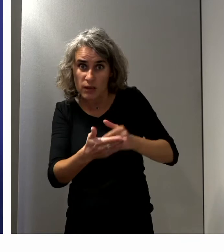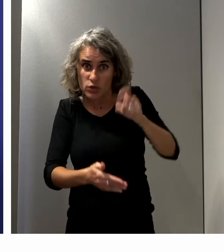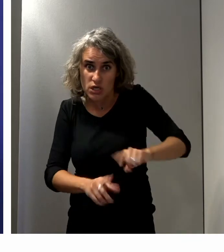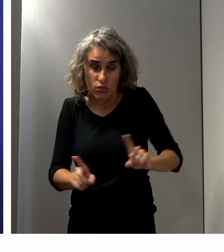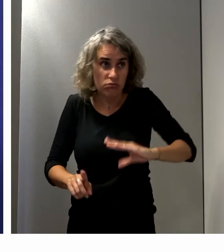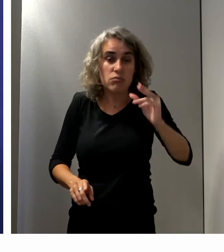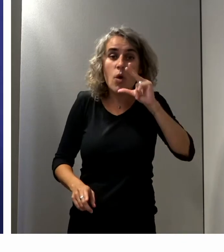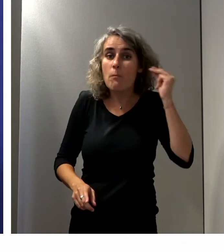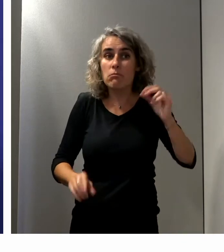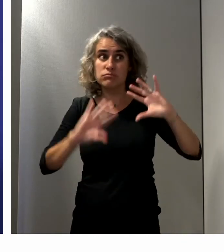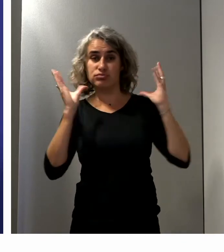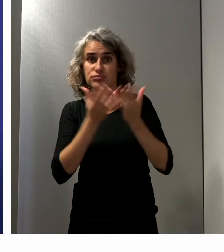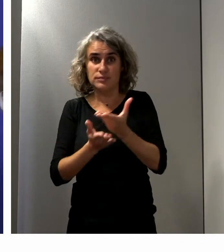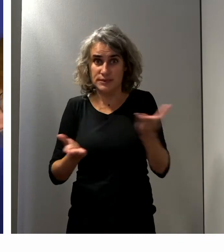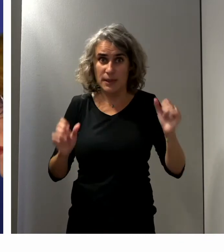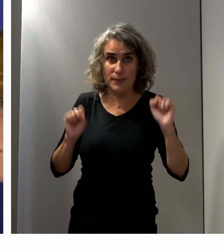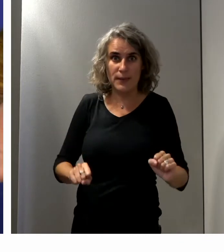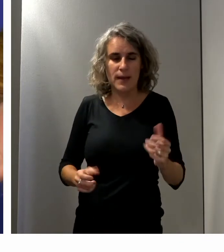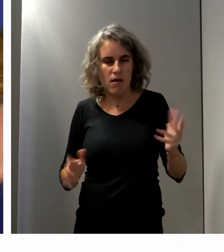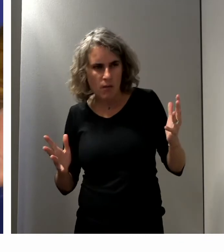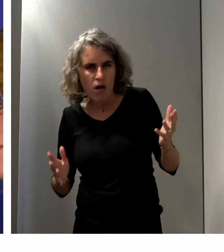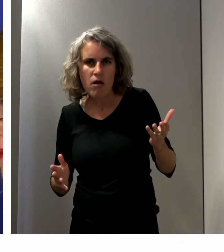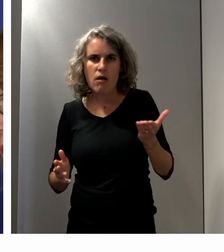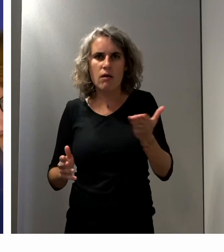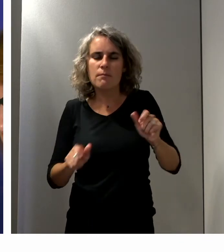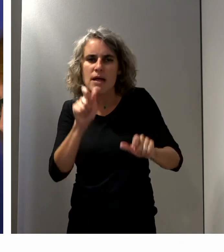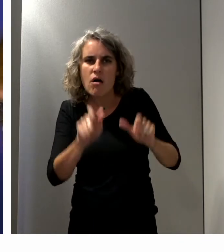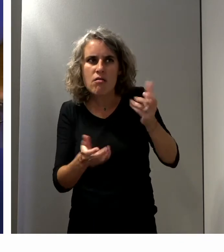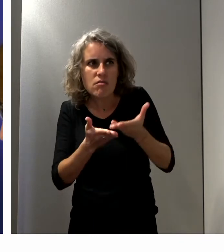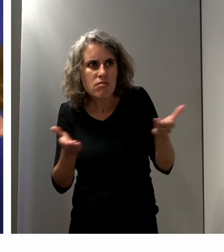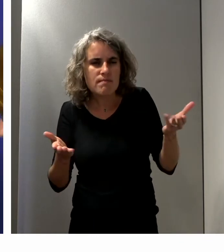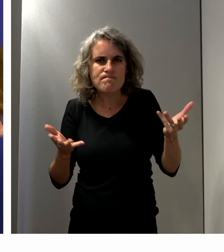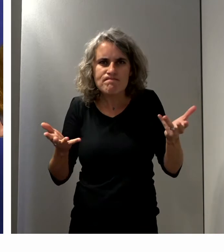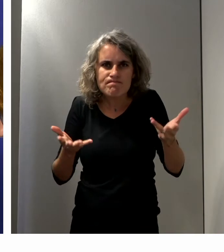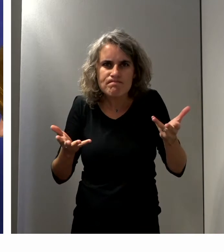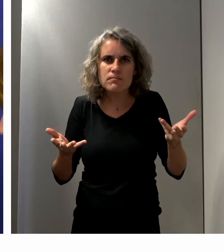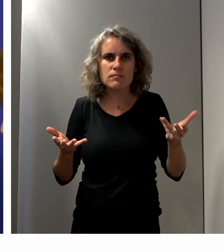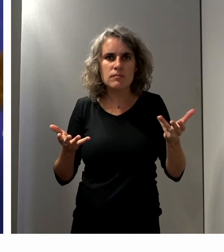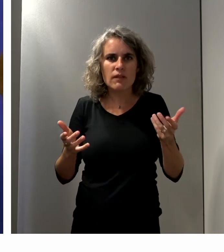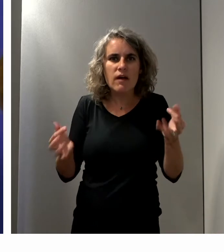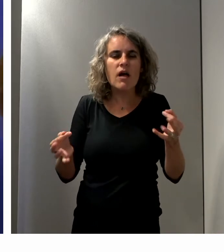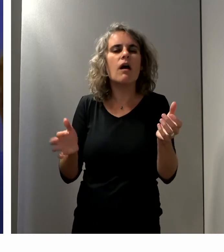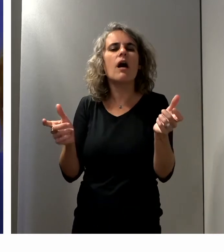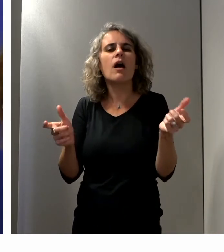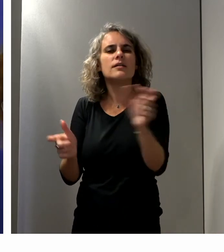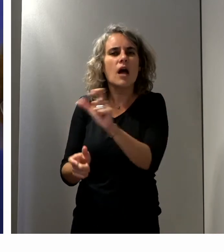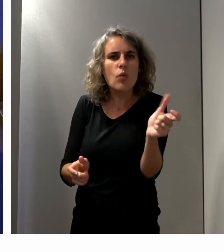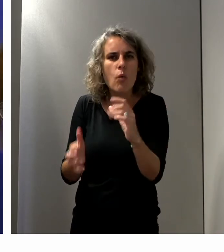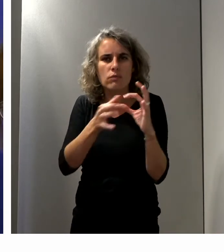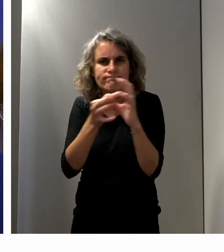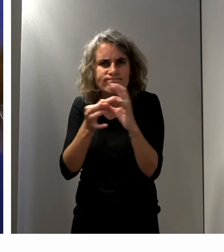écoute et cette formation, cette élévation du niveau de compétence et de relations, d'interaction